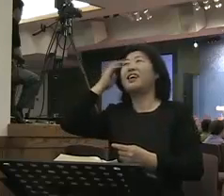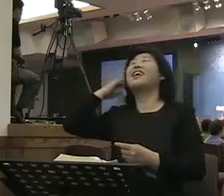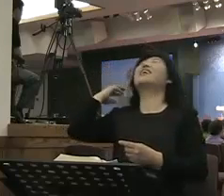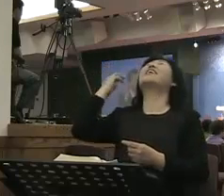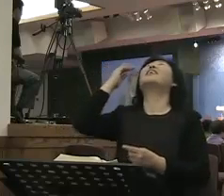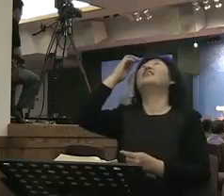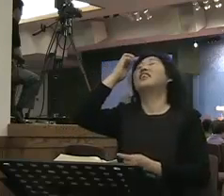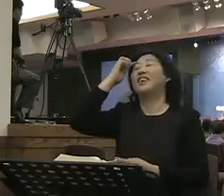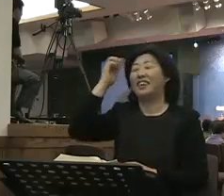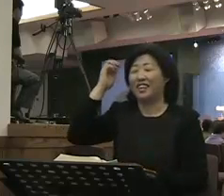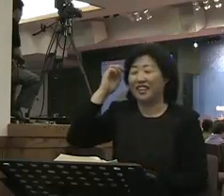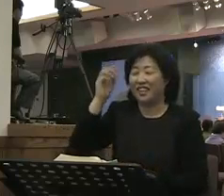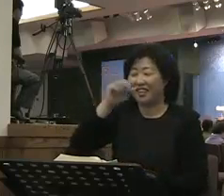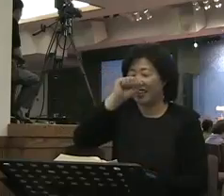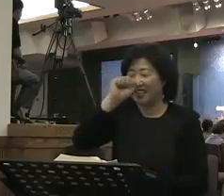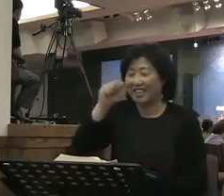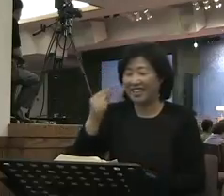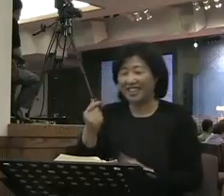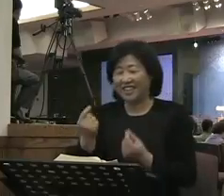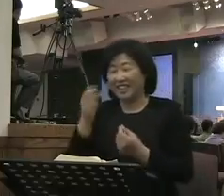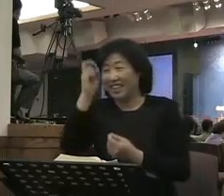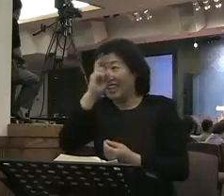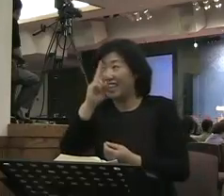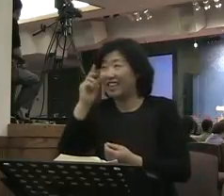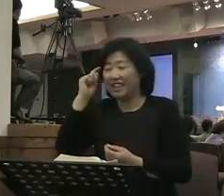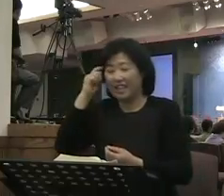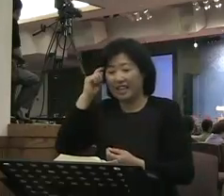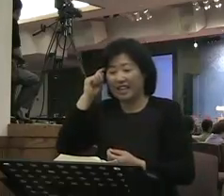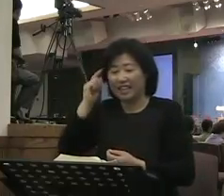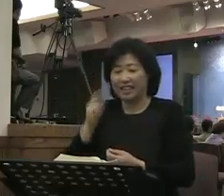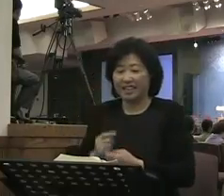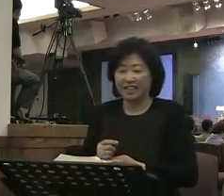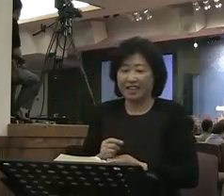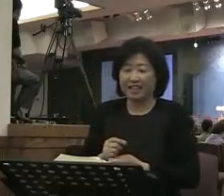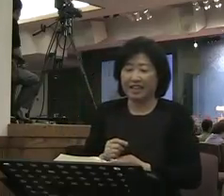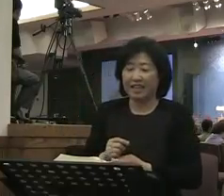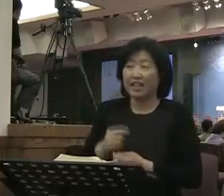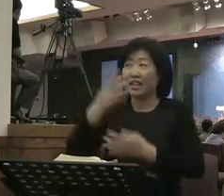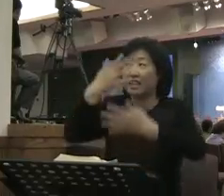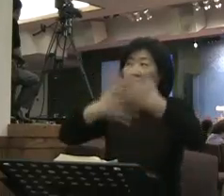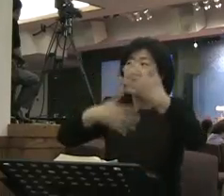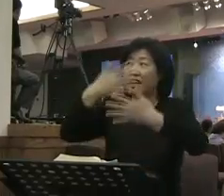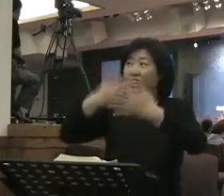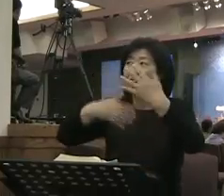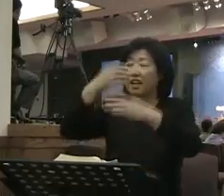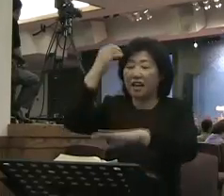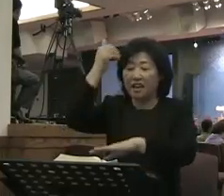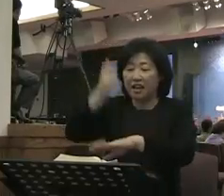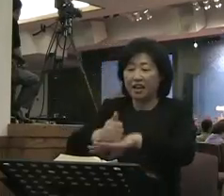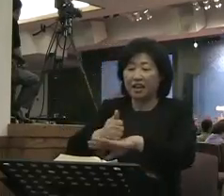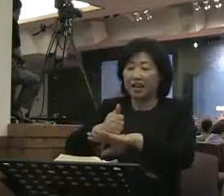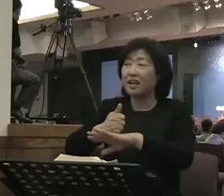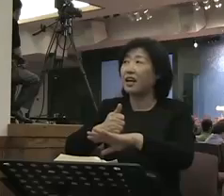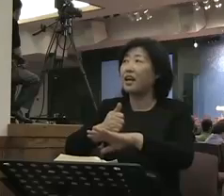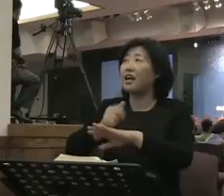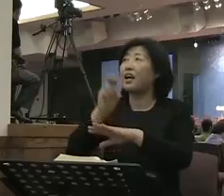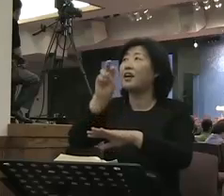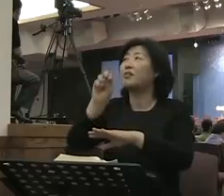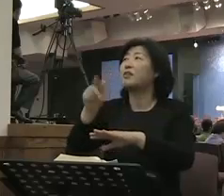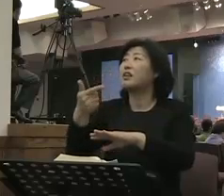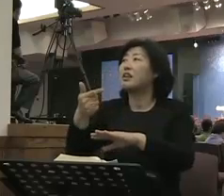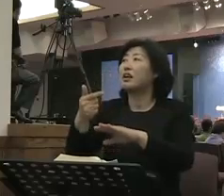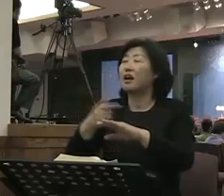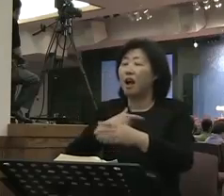봅니다. 갑자기 생각이 나요. 갑자기. 근데 그 영화의 마지막 장면이 굉장히